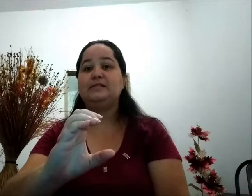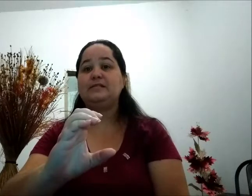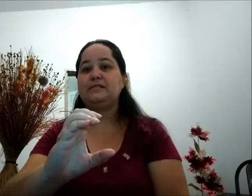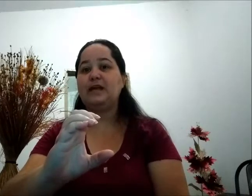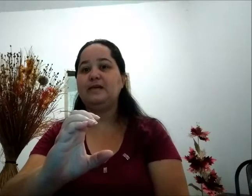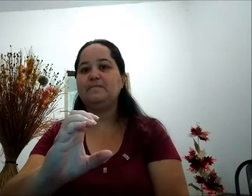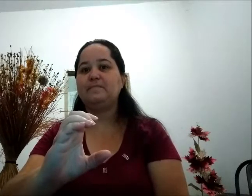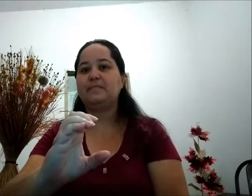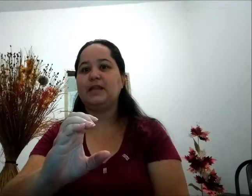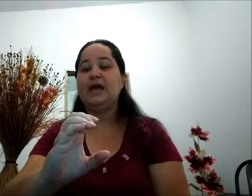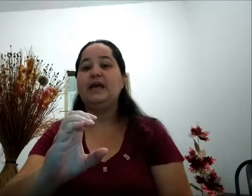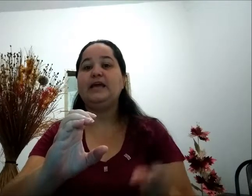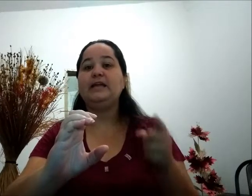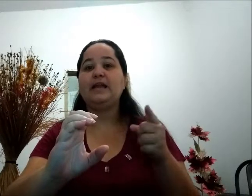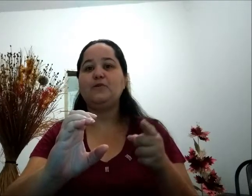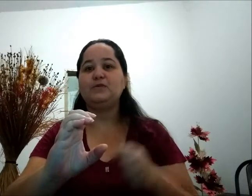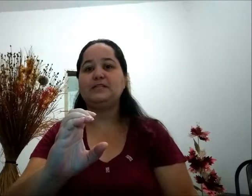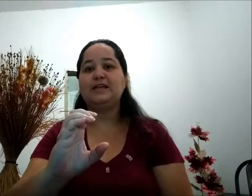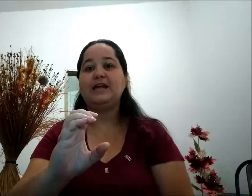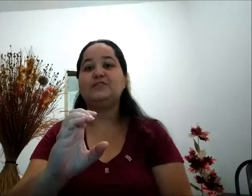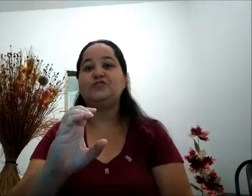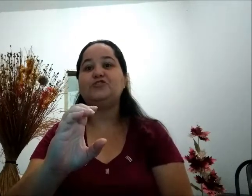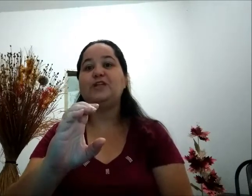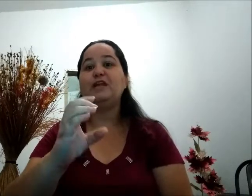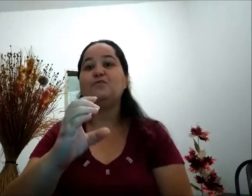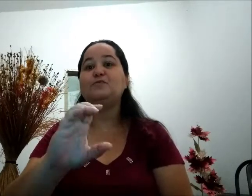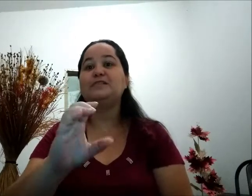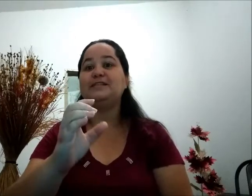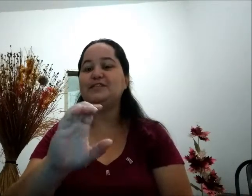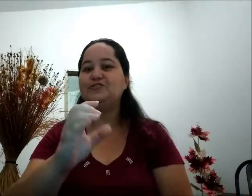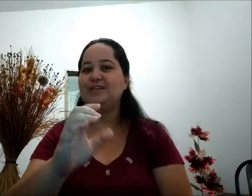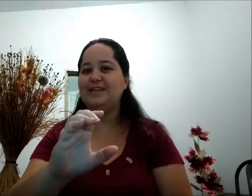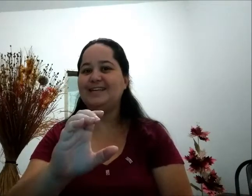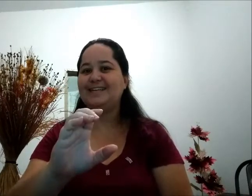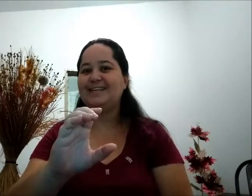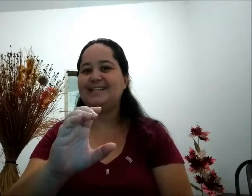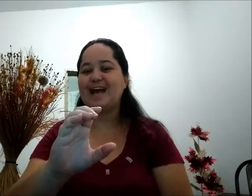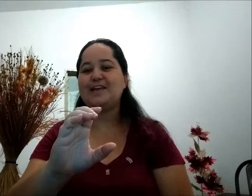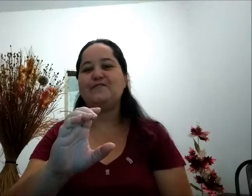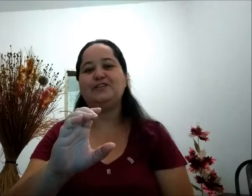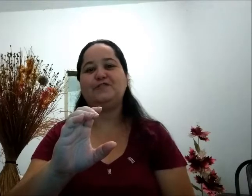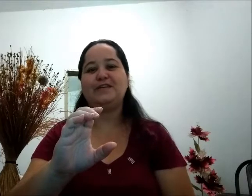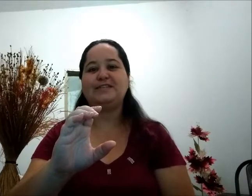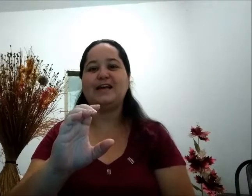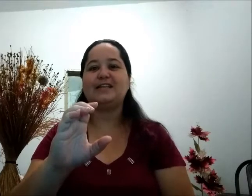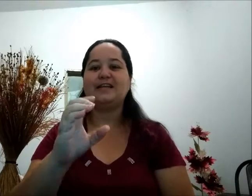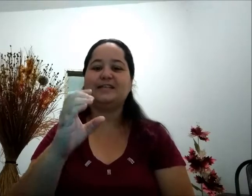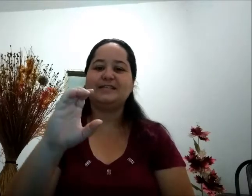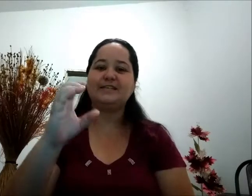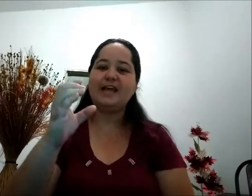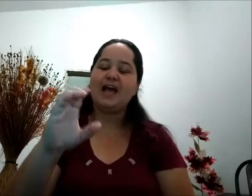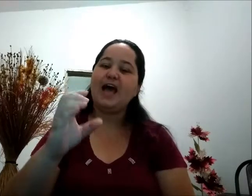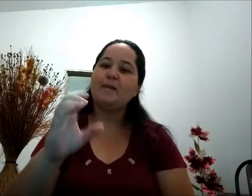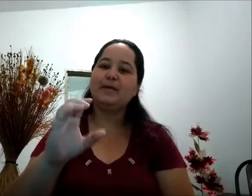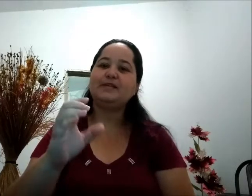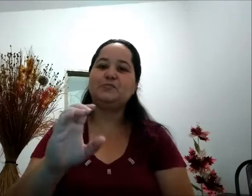C, e na língua de sinais a gente tem o C cedilha, tá? Que vai diferenciar da letra C apenas por